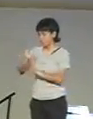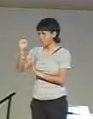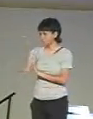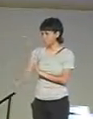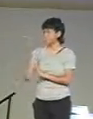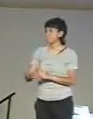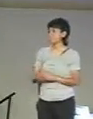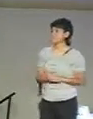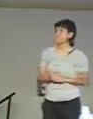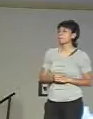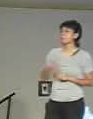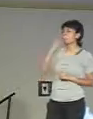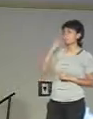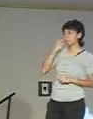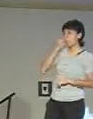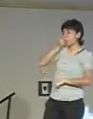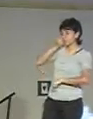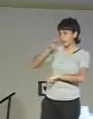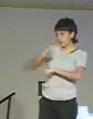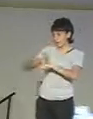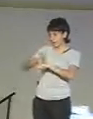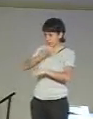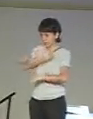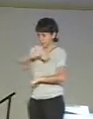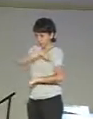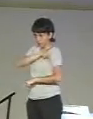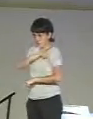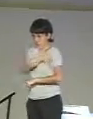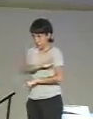En la Secretaría de Salud en el año 2008,